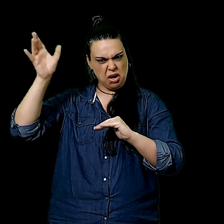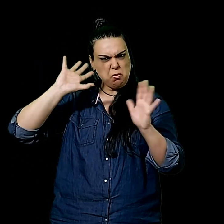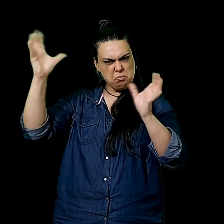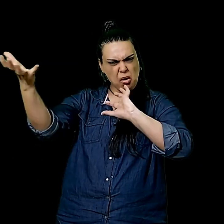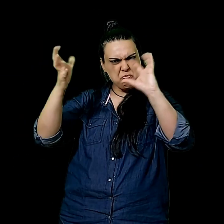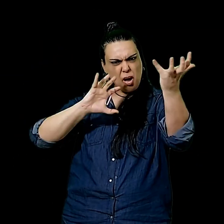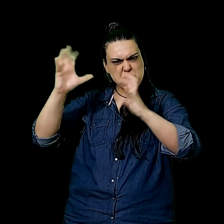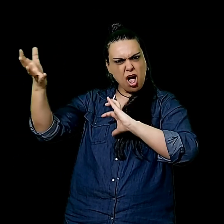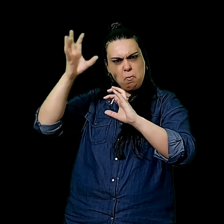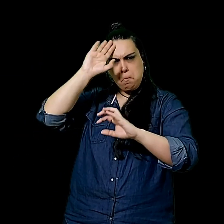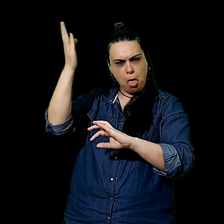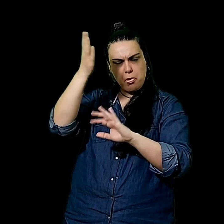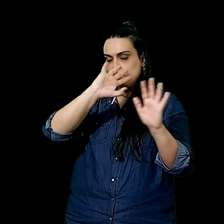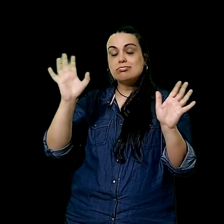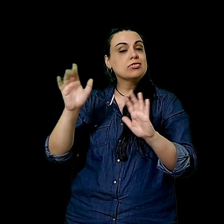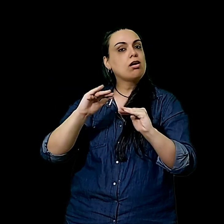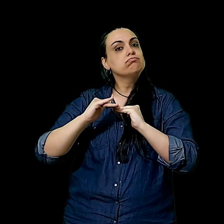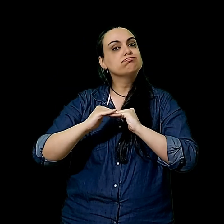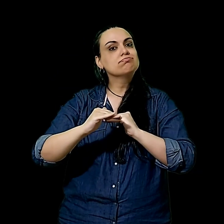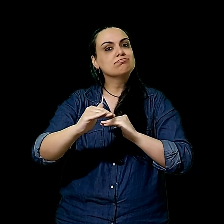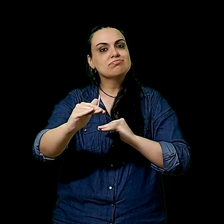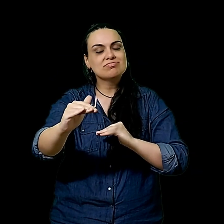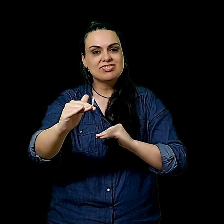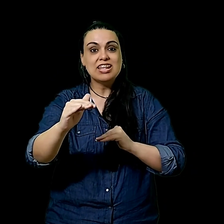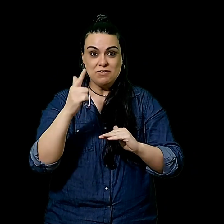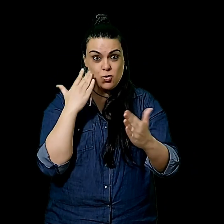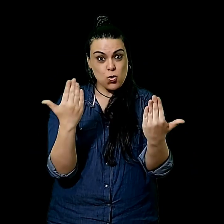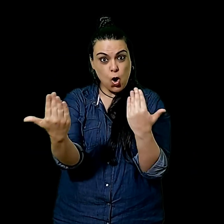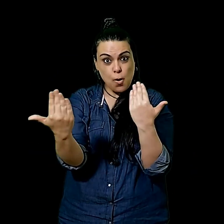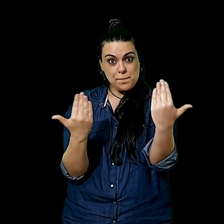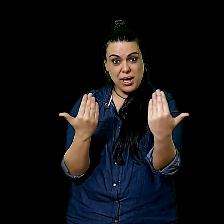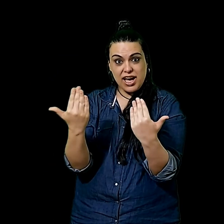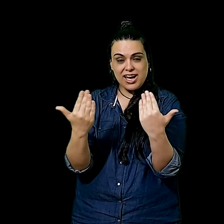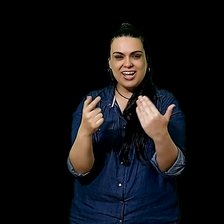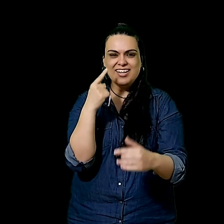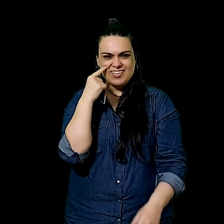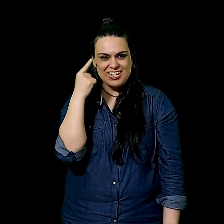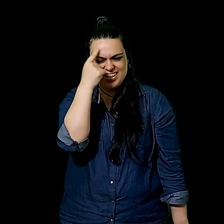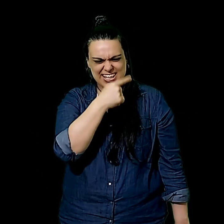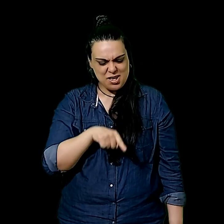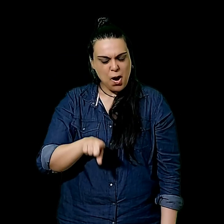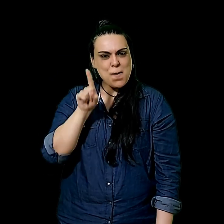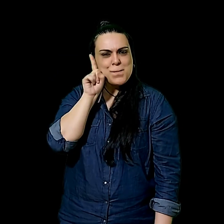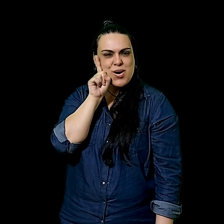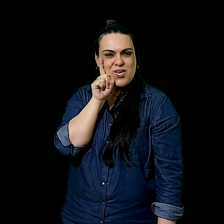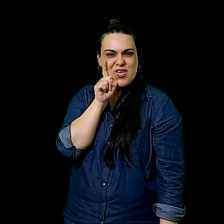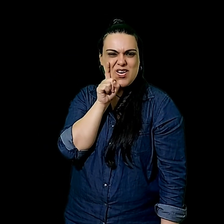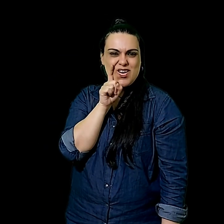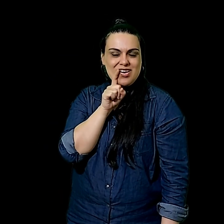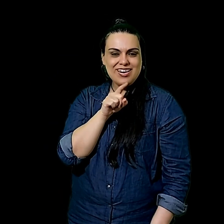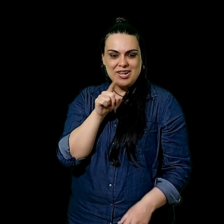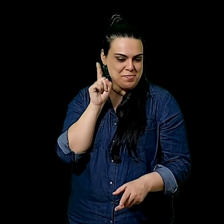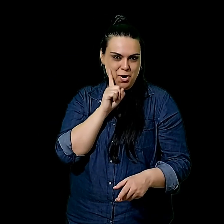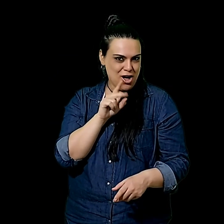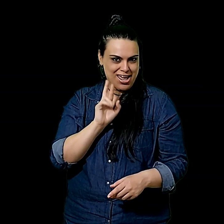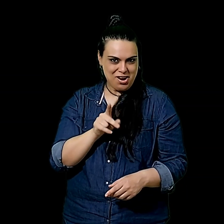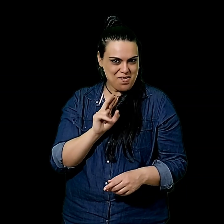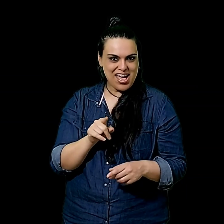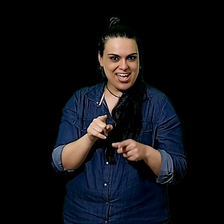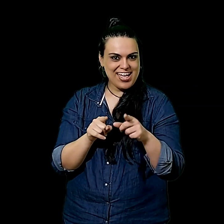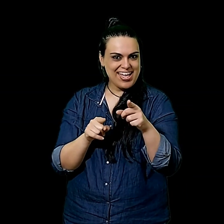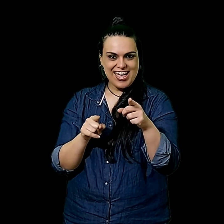gente tem aqui agora dois comparativos. Esse que eu trouxe e esse aqui, ó. Esse rosto moreno e abençoado. Moreno não,